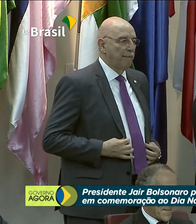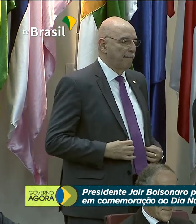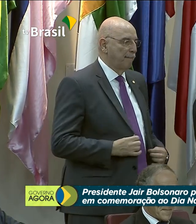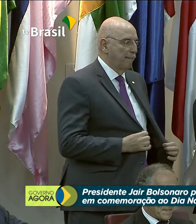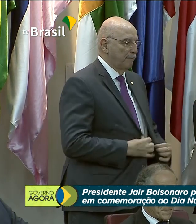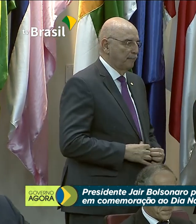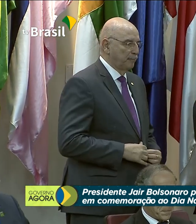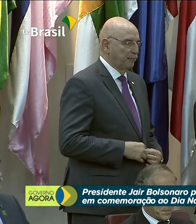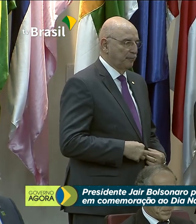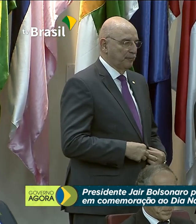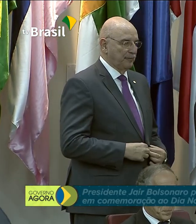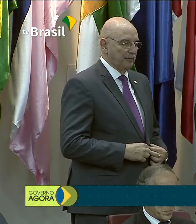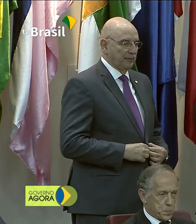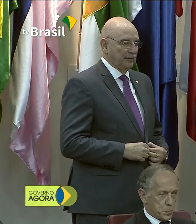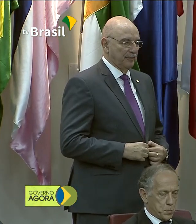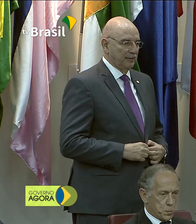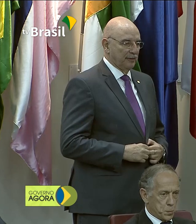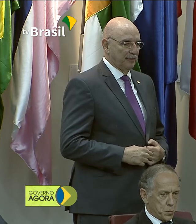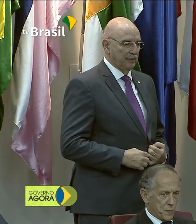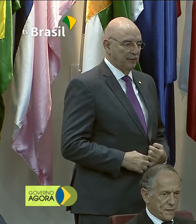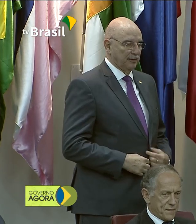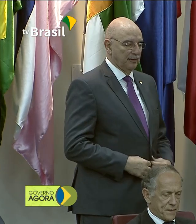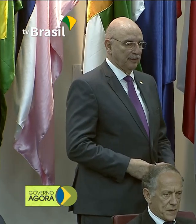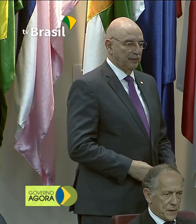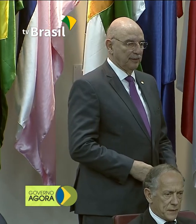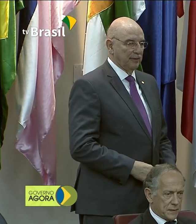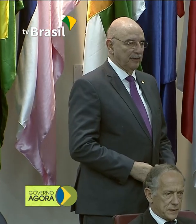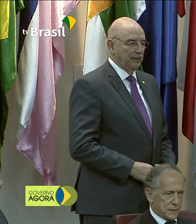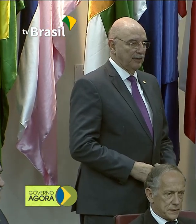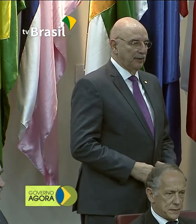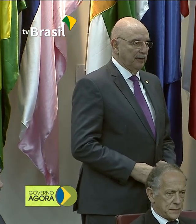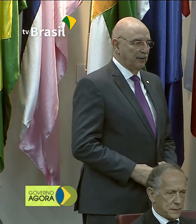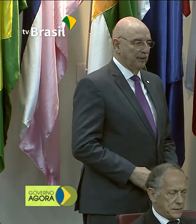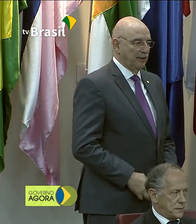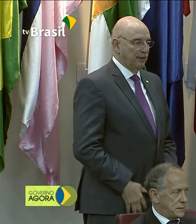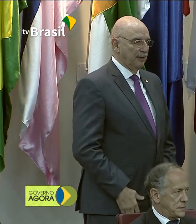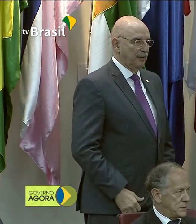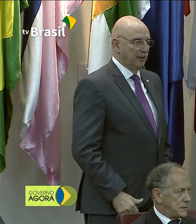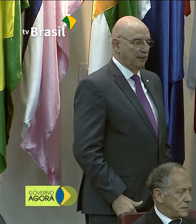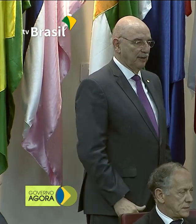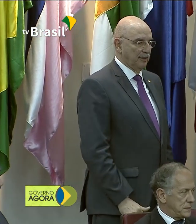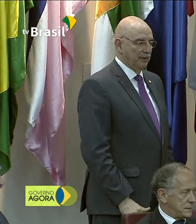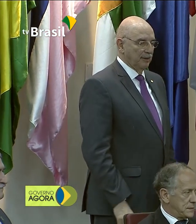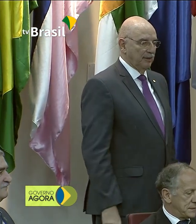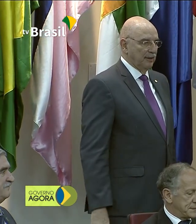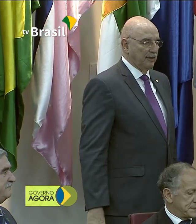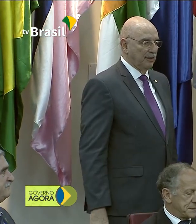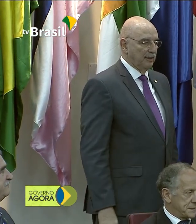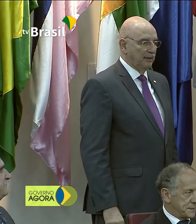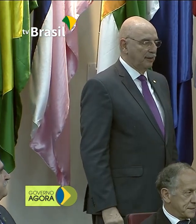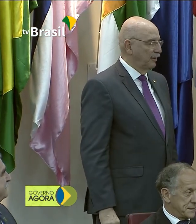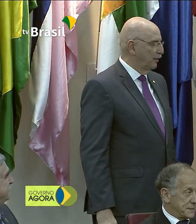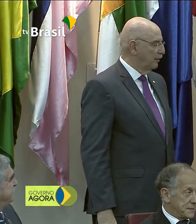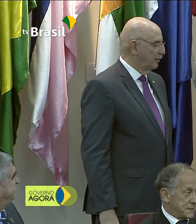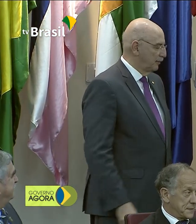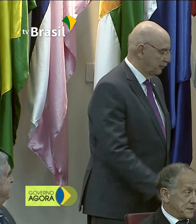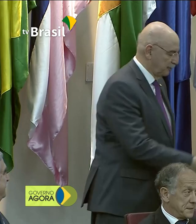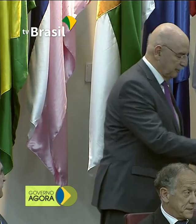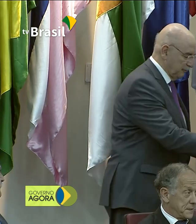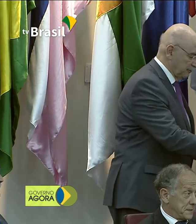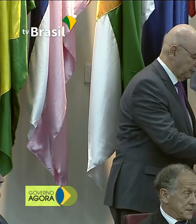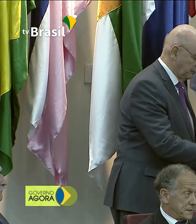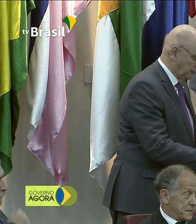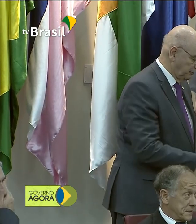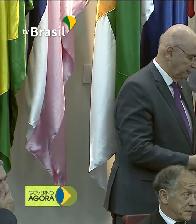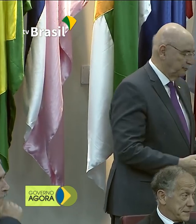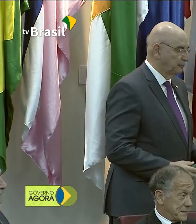Convidamos ao palco, representando a seleção de 2002, Lúcio. Lucimar da Silva Ferreira nasceu em Planaltina, no